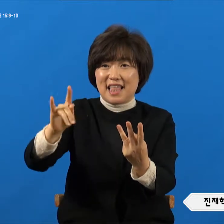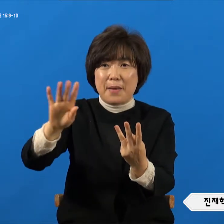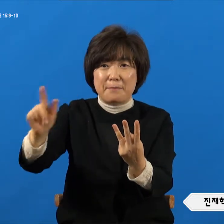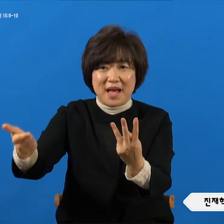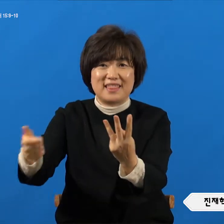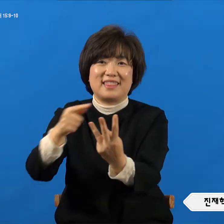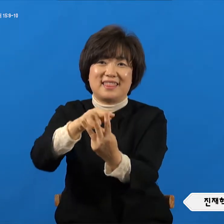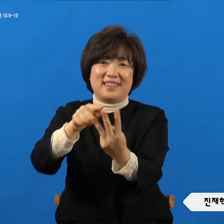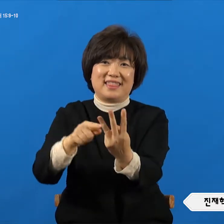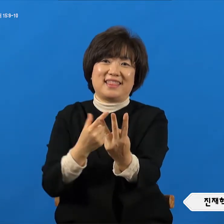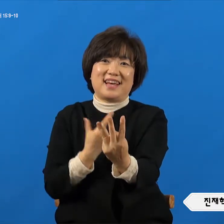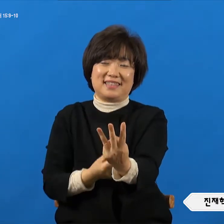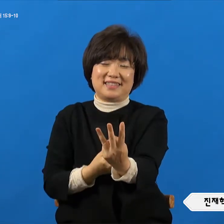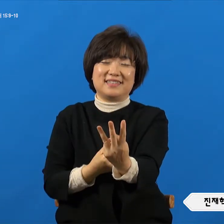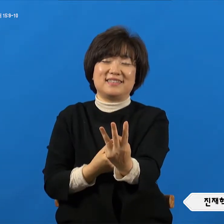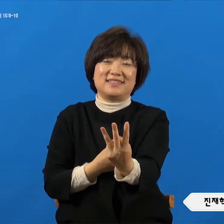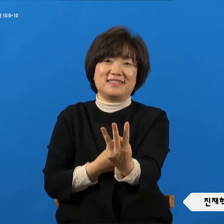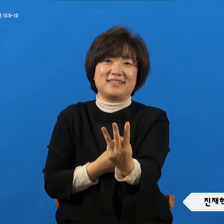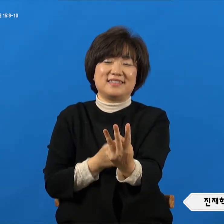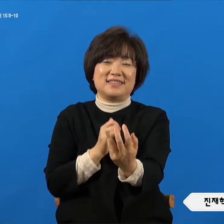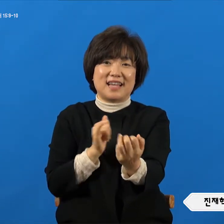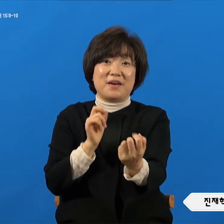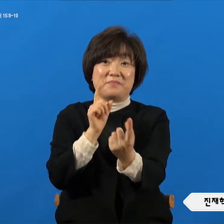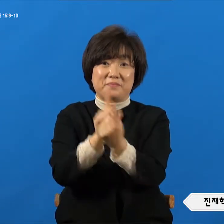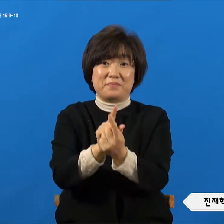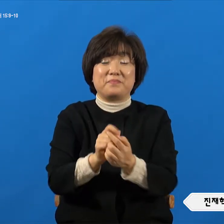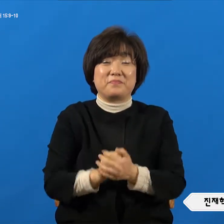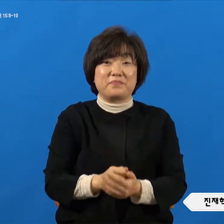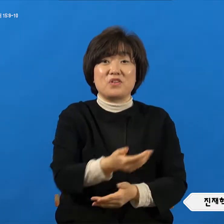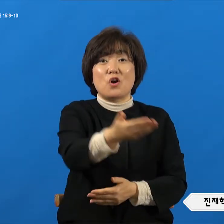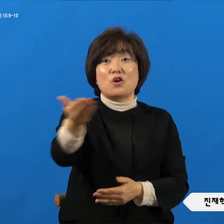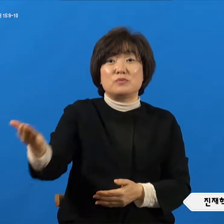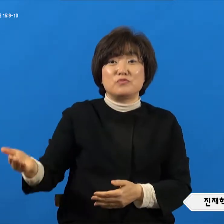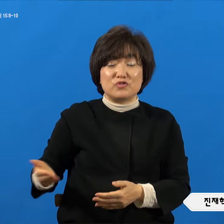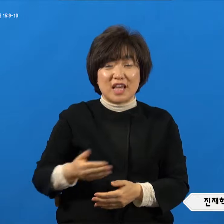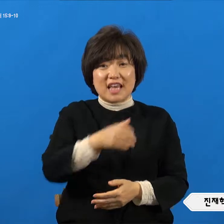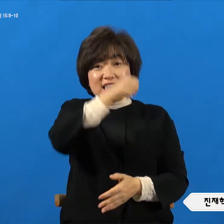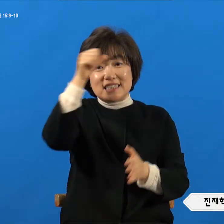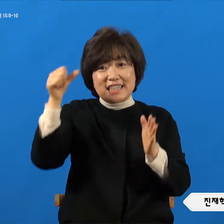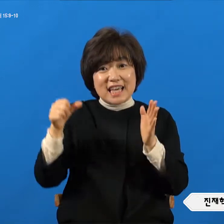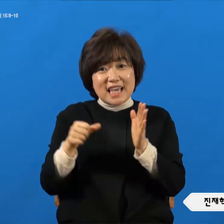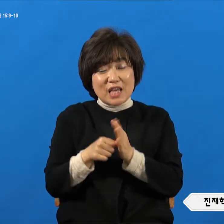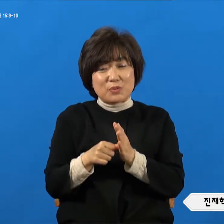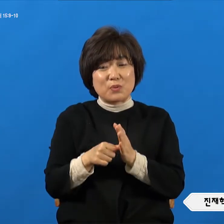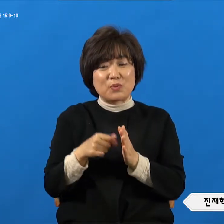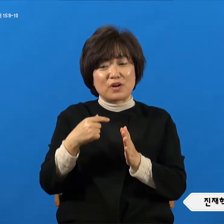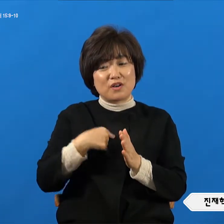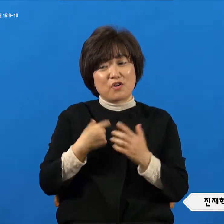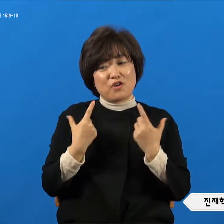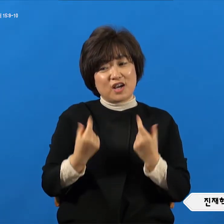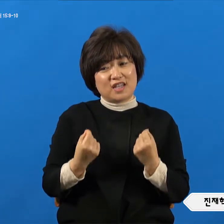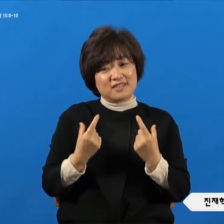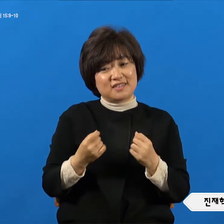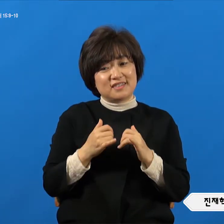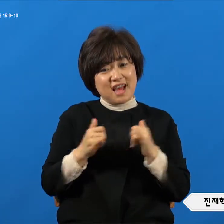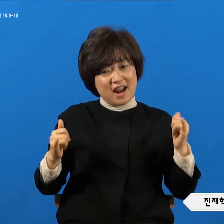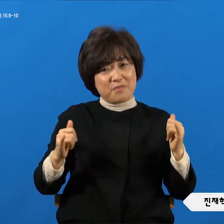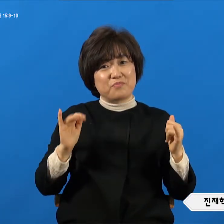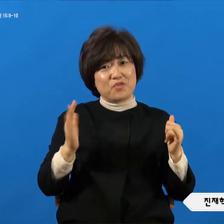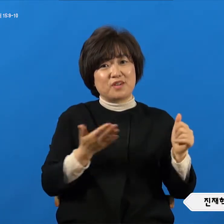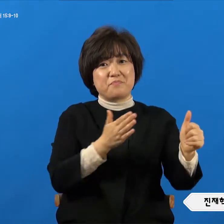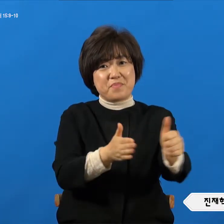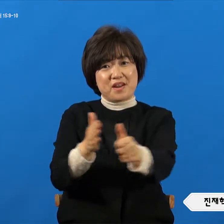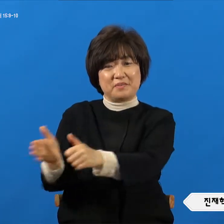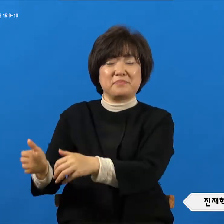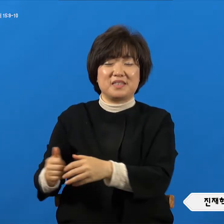스데반이 있었습니다. 오늘 여러분과 제 삶 가운데 그런 자로 우리가 서야 되지